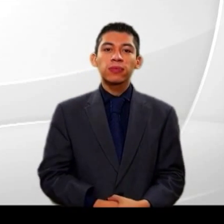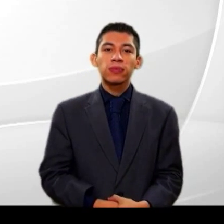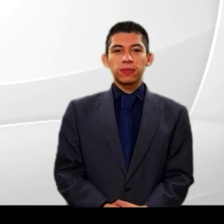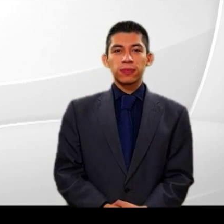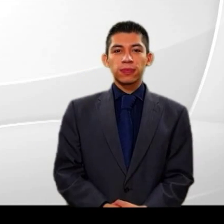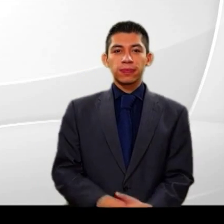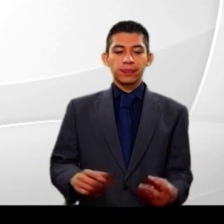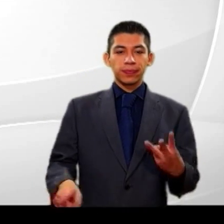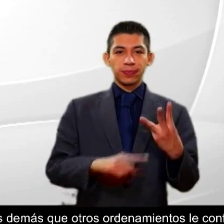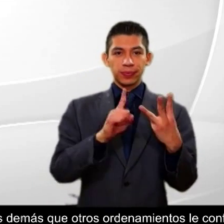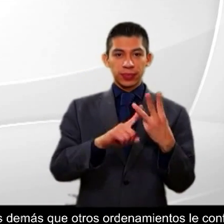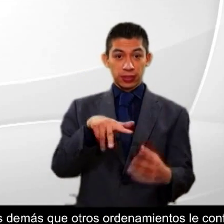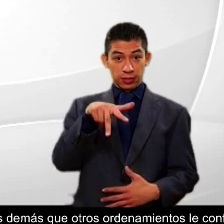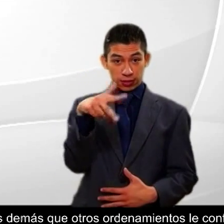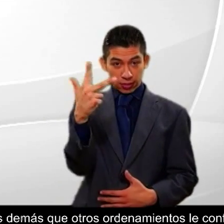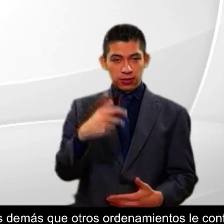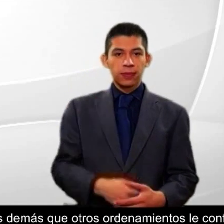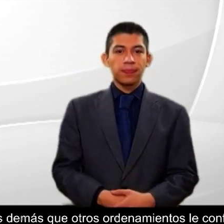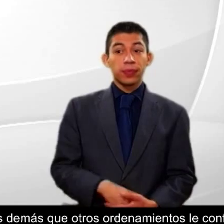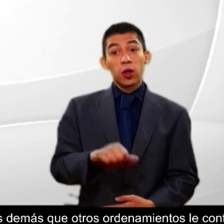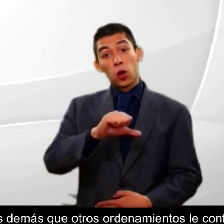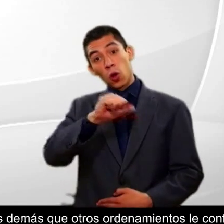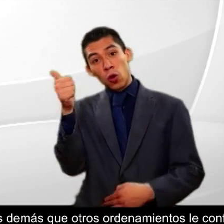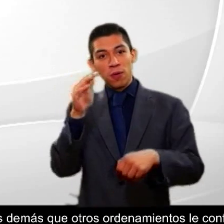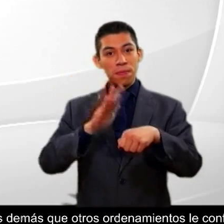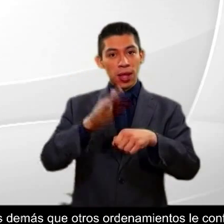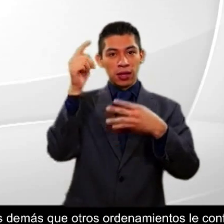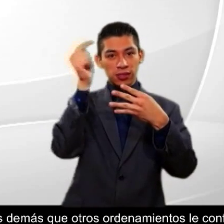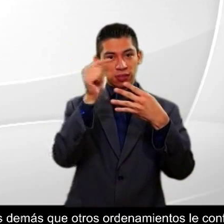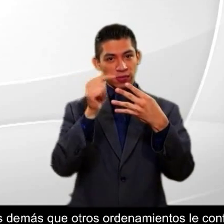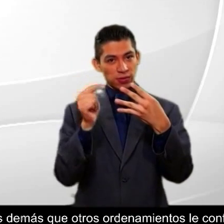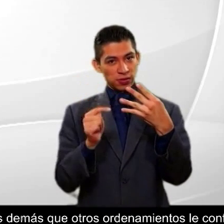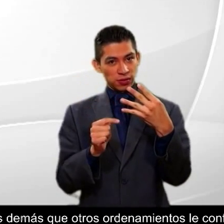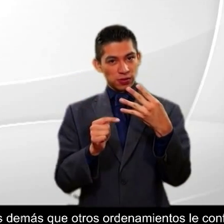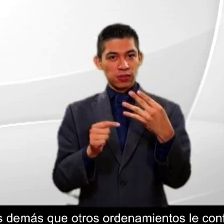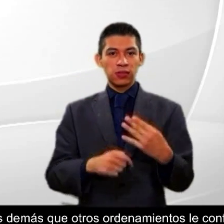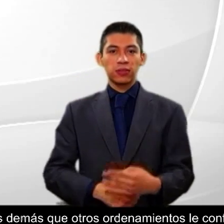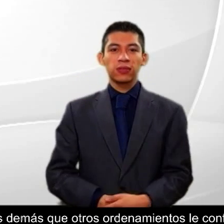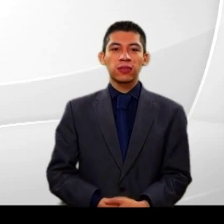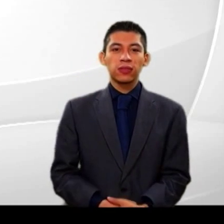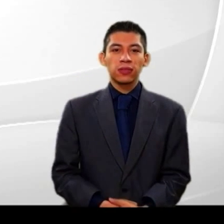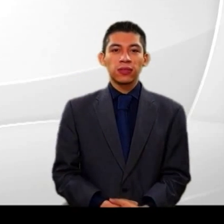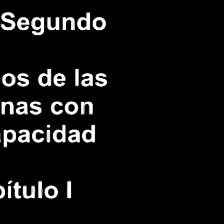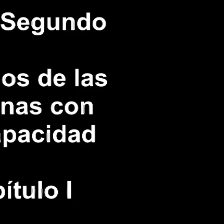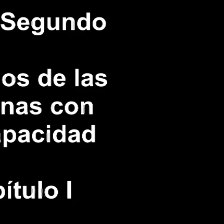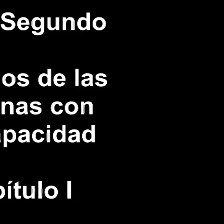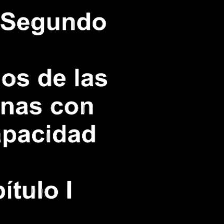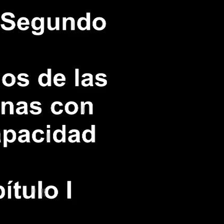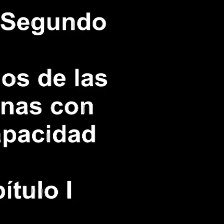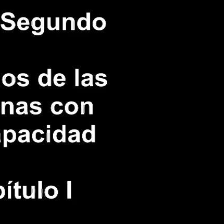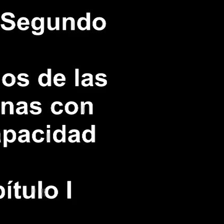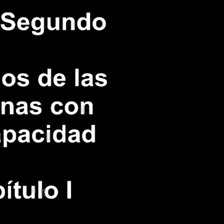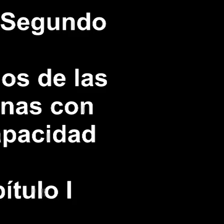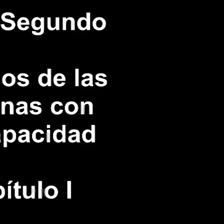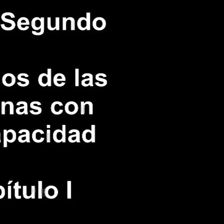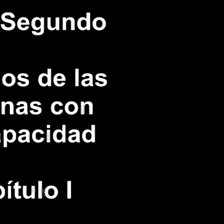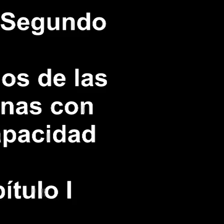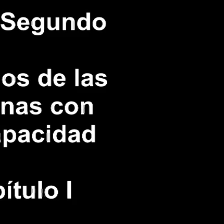13. Las demás que otros ordenamientos le confieran Título 2. Derechos de las